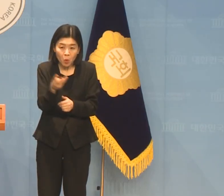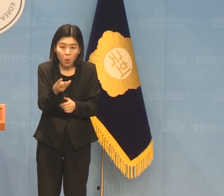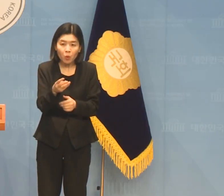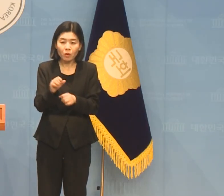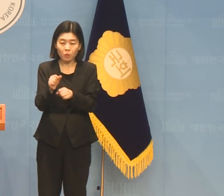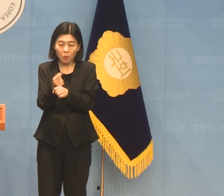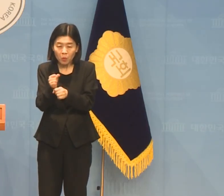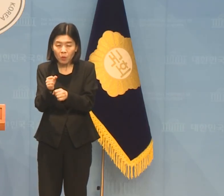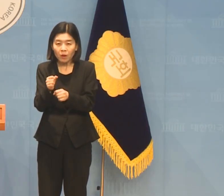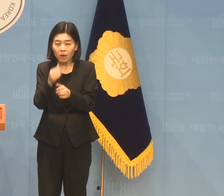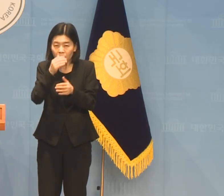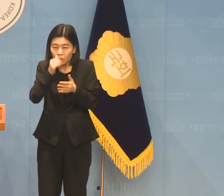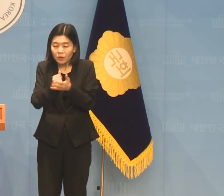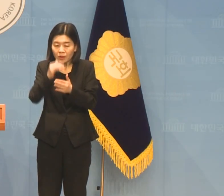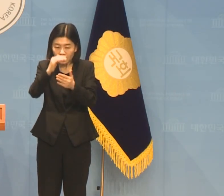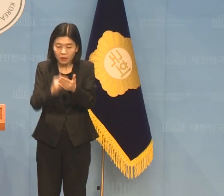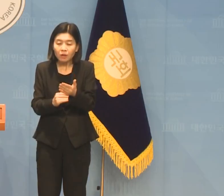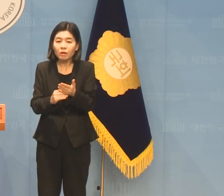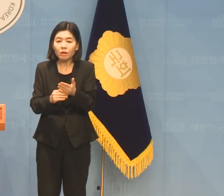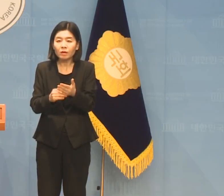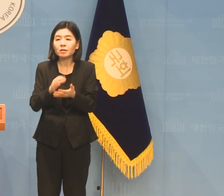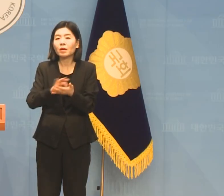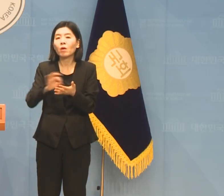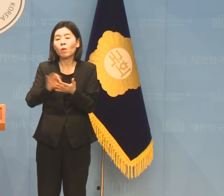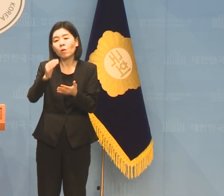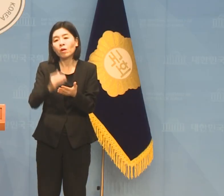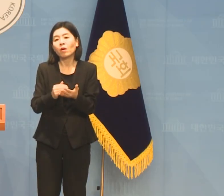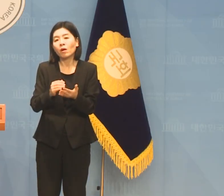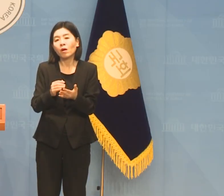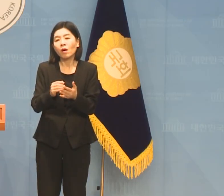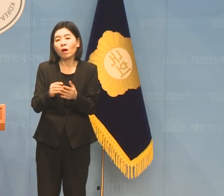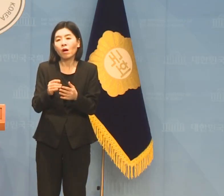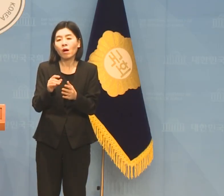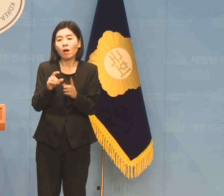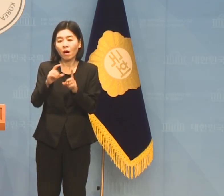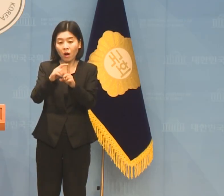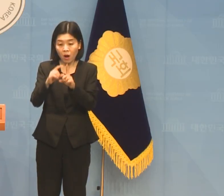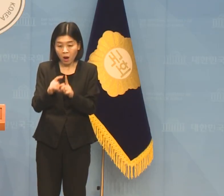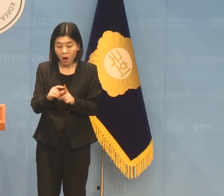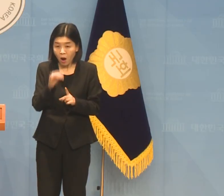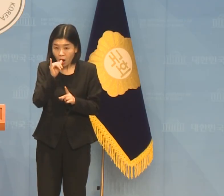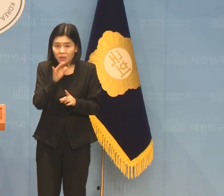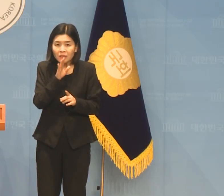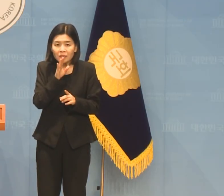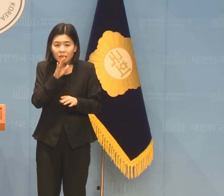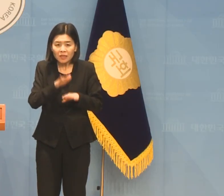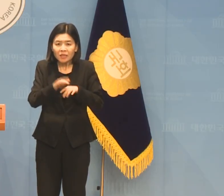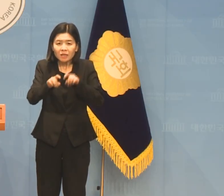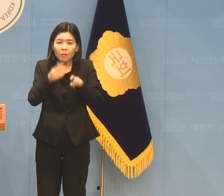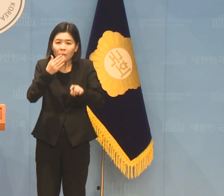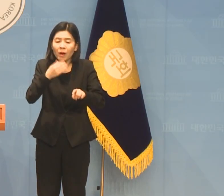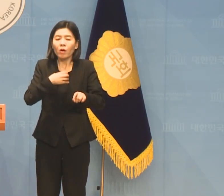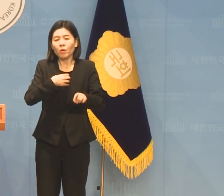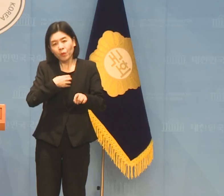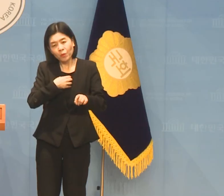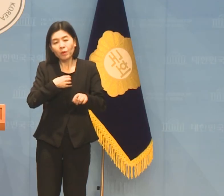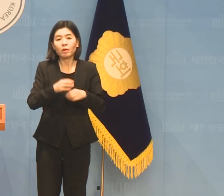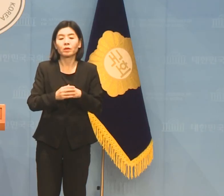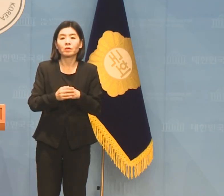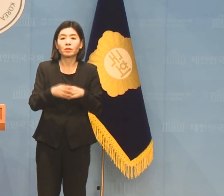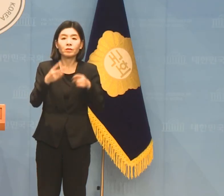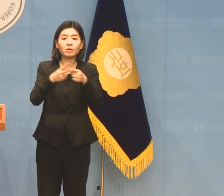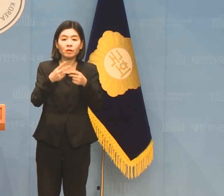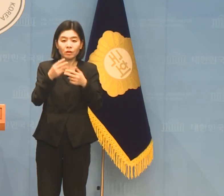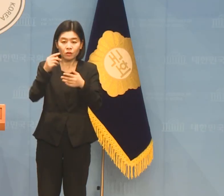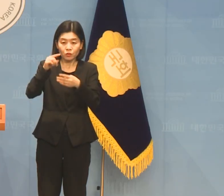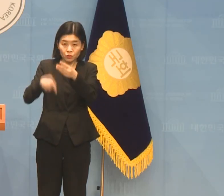도구 등 구체적으로 언급하고 있어 실제 범죄로 이어질 가능성이 매우 높아 심각한 사안으로 판단됩니다. 두 번째는 윤석열에